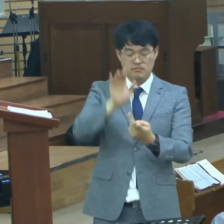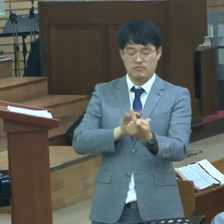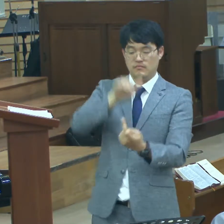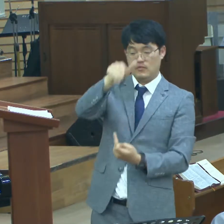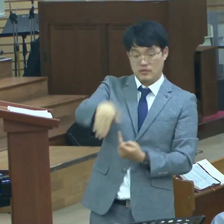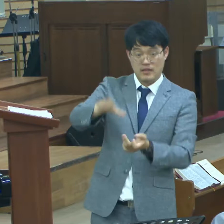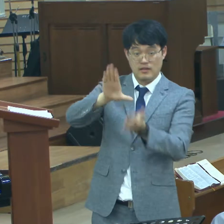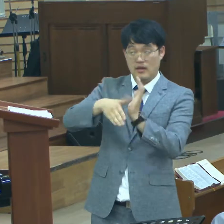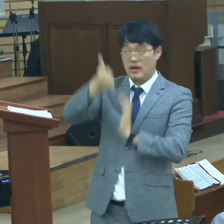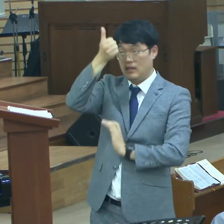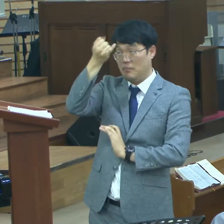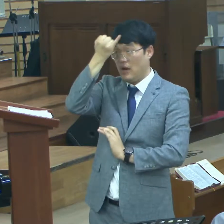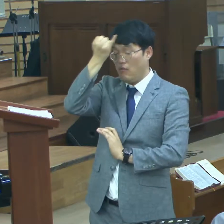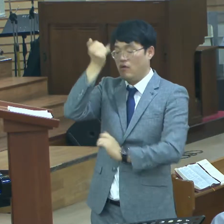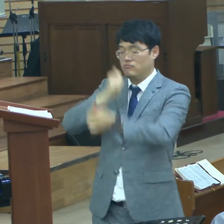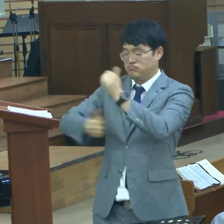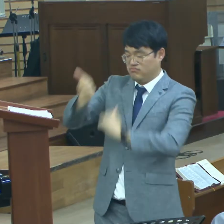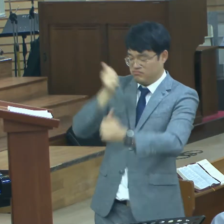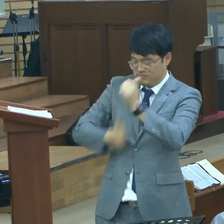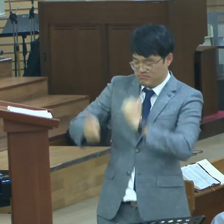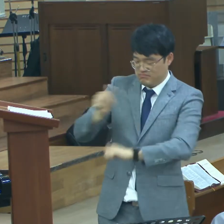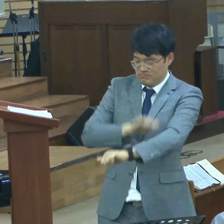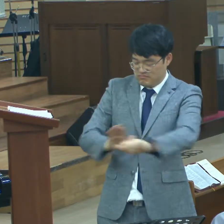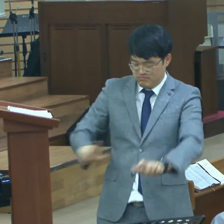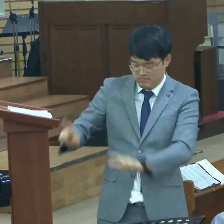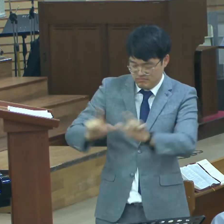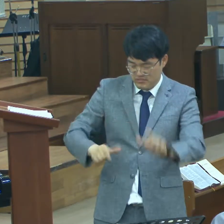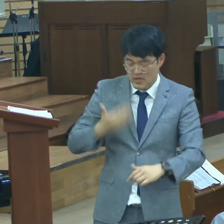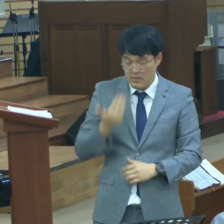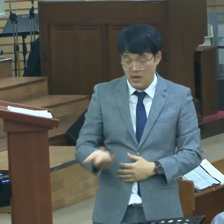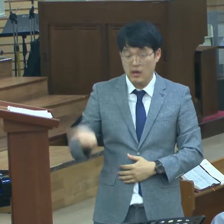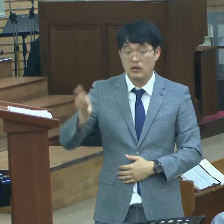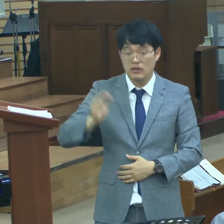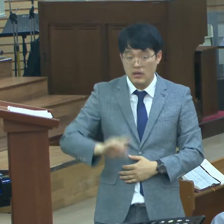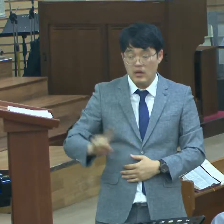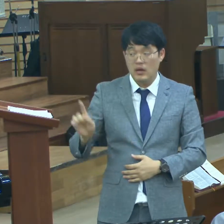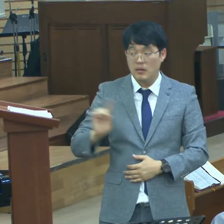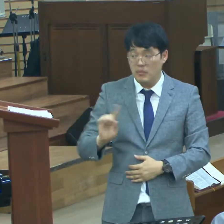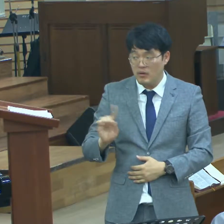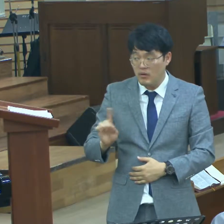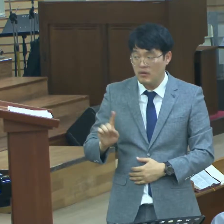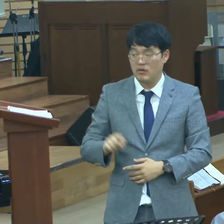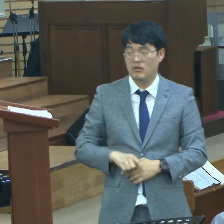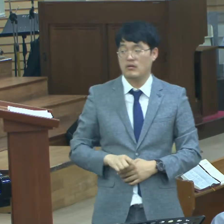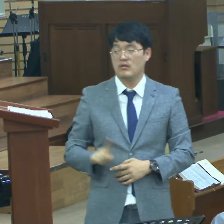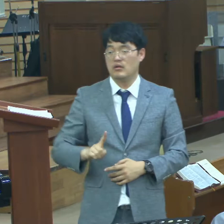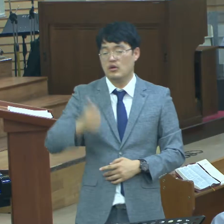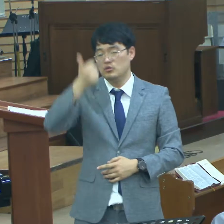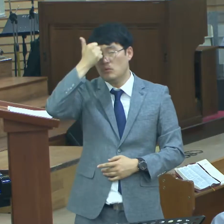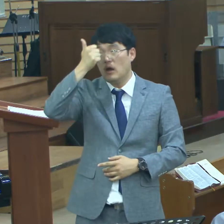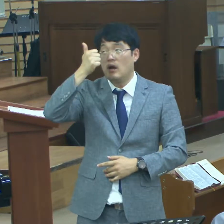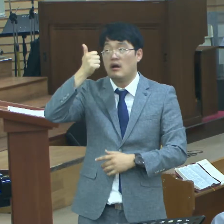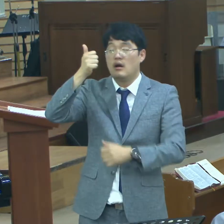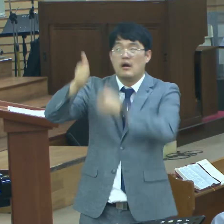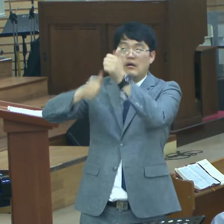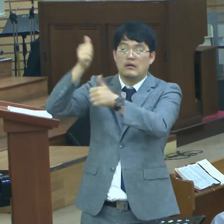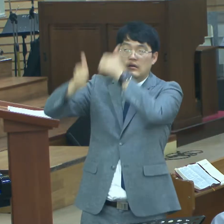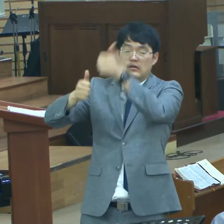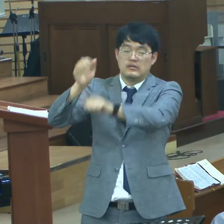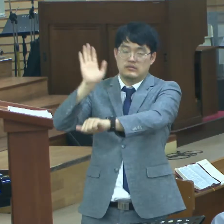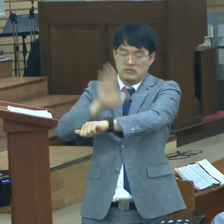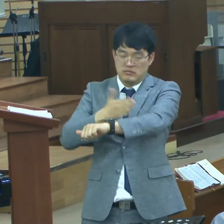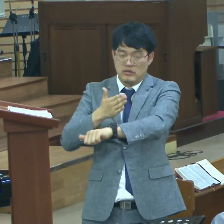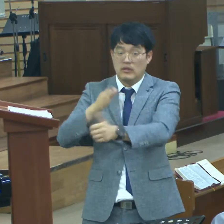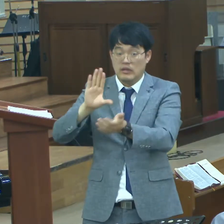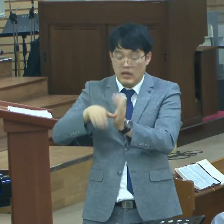후손으로 잘 살 수 있었는데 조상이 잘못했습니다. 하와에게 뱀이 접근해서 유혹을 했는데 이런 말을